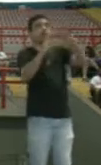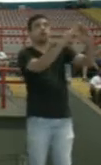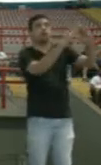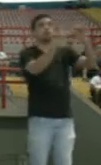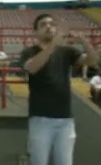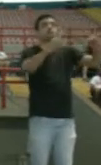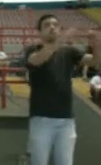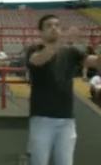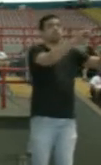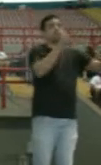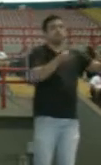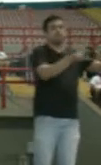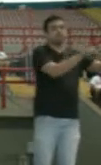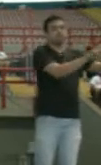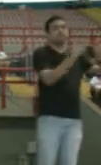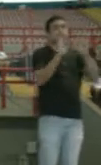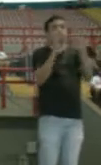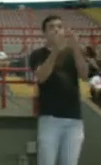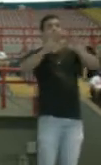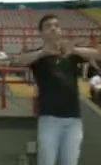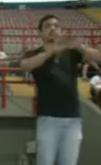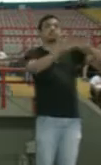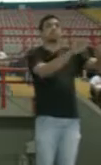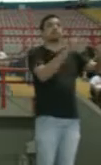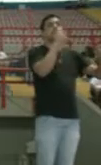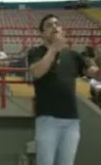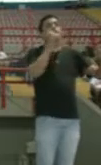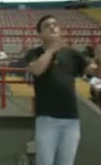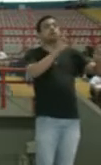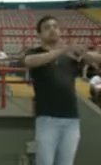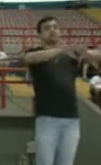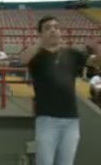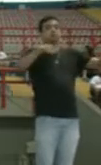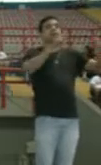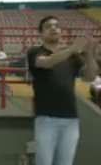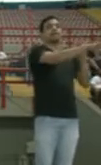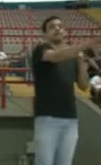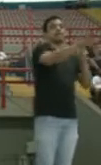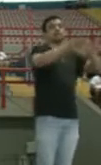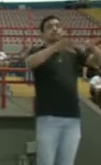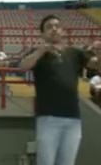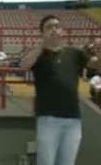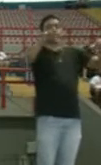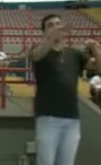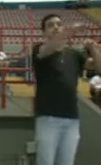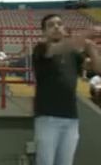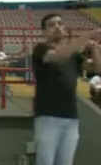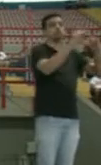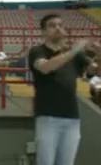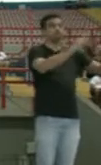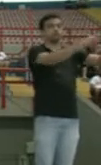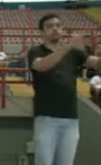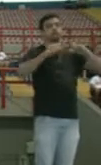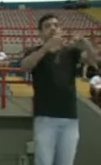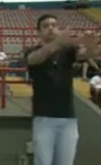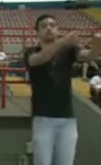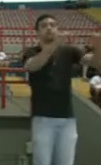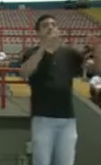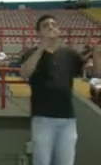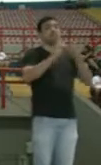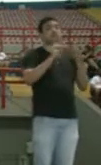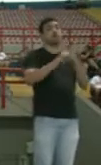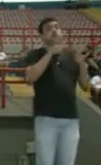nas cabanas. As famílias eram separadas, os homens eram separados das mulheres e das crianças, porque para a burguesia, se